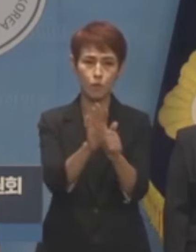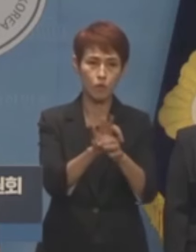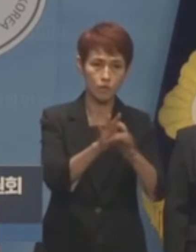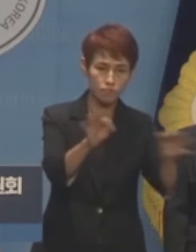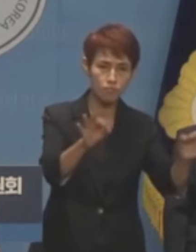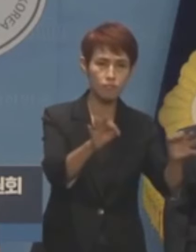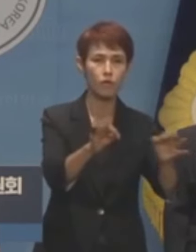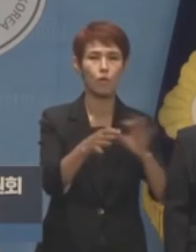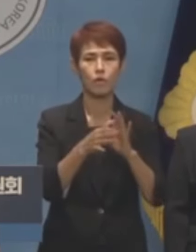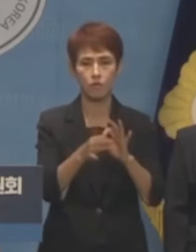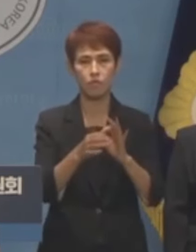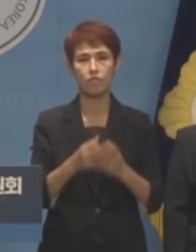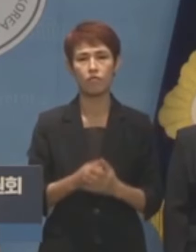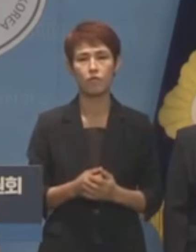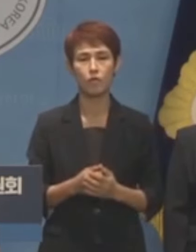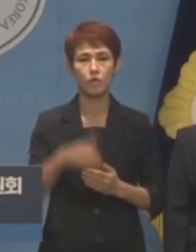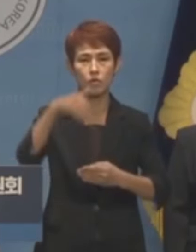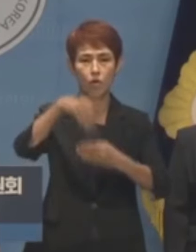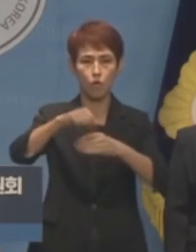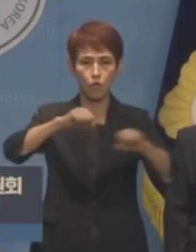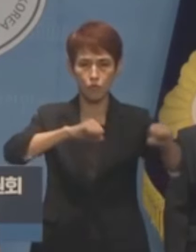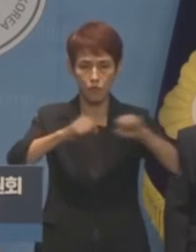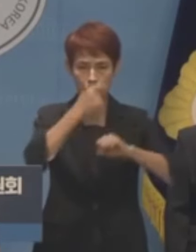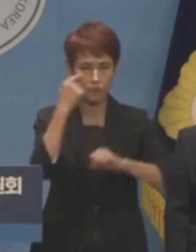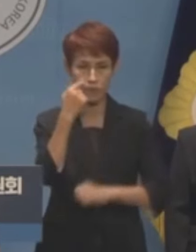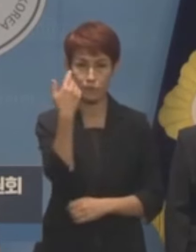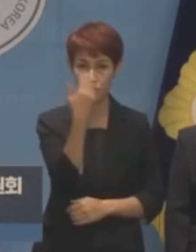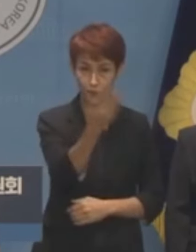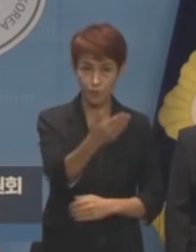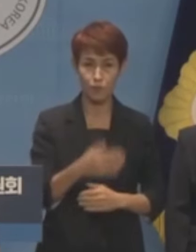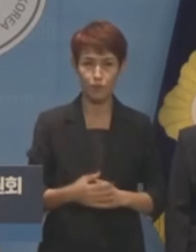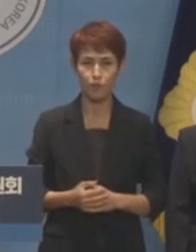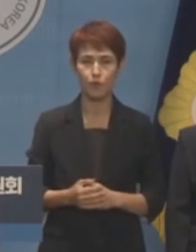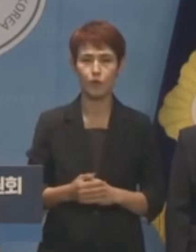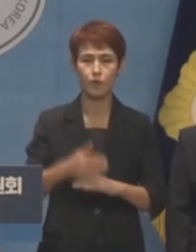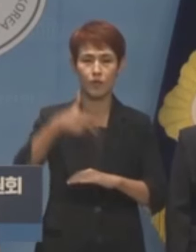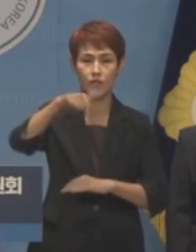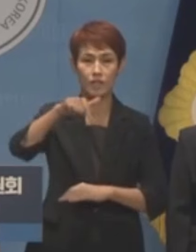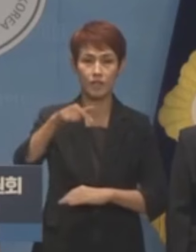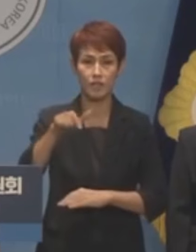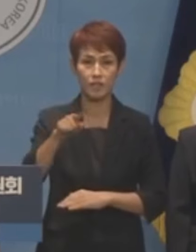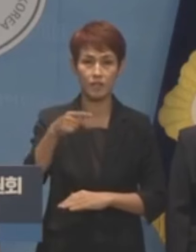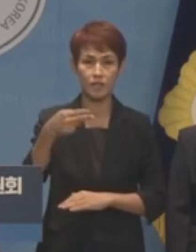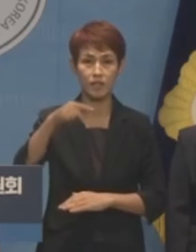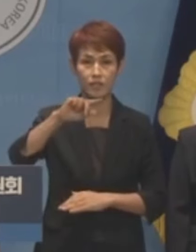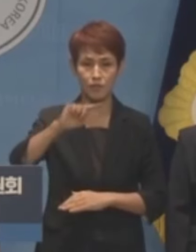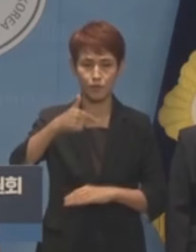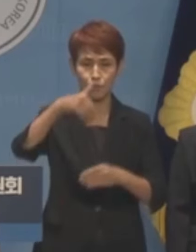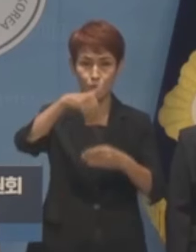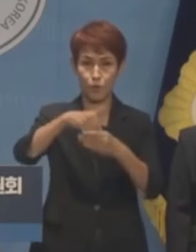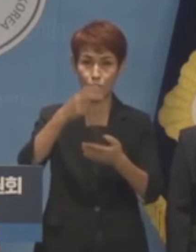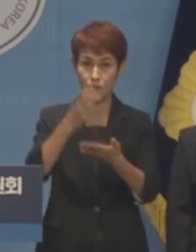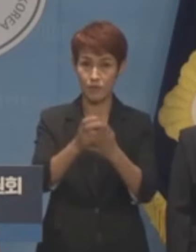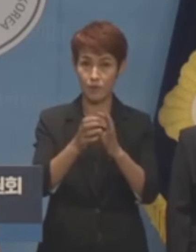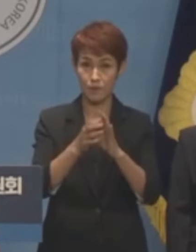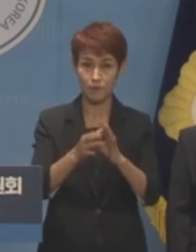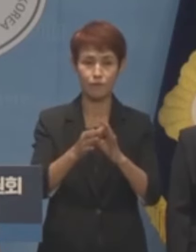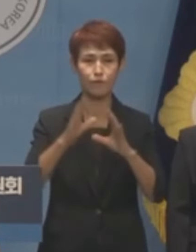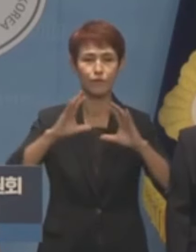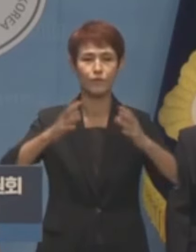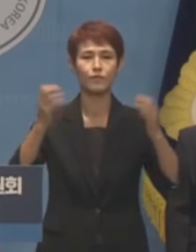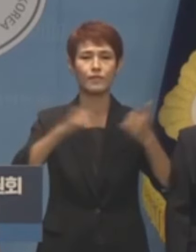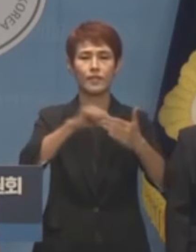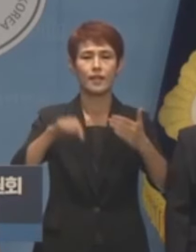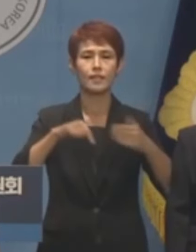비례정당 선거운동 보장 결선 투표제 도입 등을 논의하기 위한 국회 내에 정치개혁